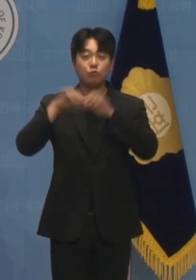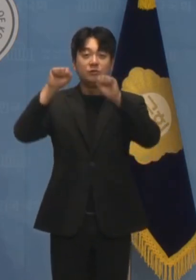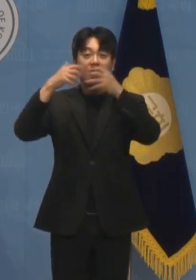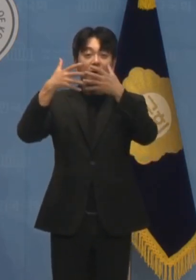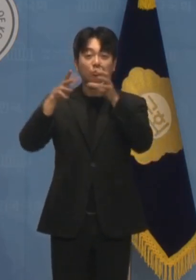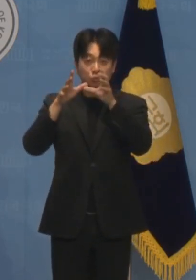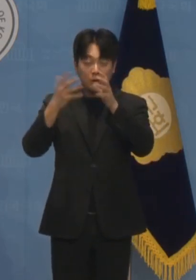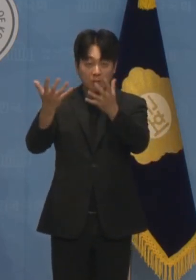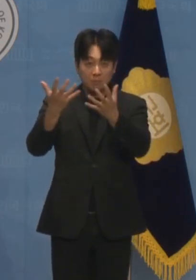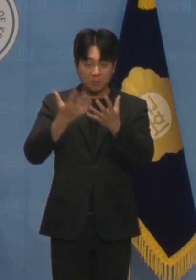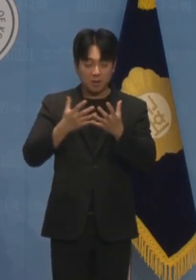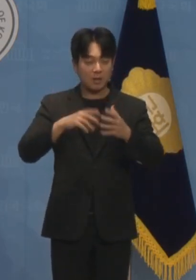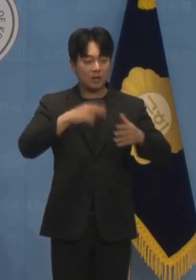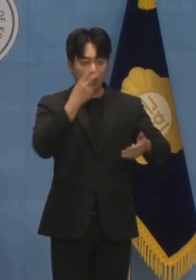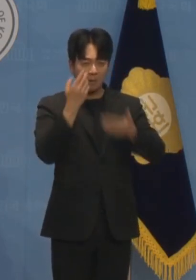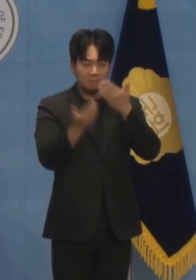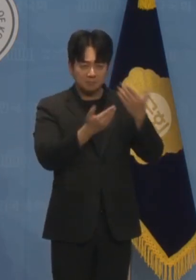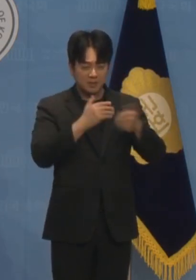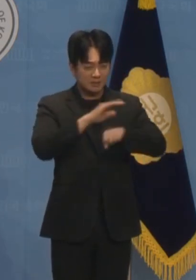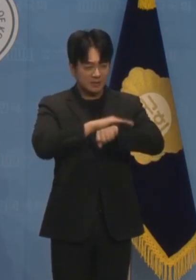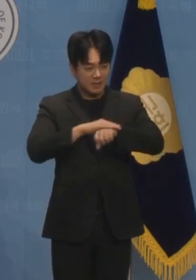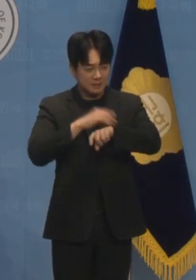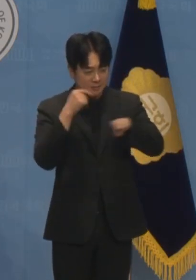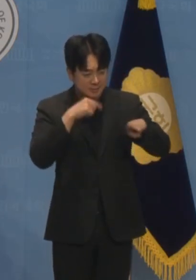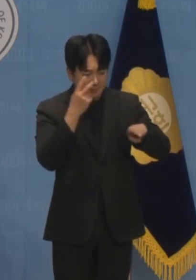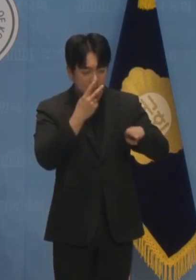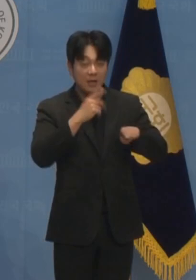비리를 철저히 파헤쳐서